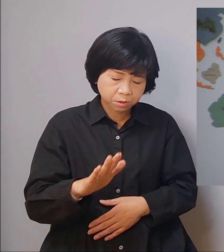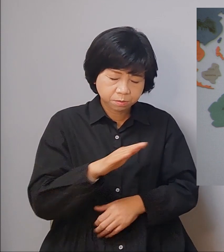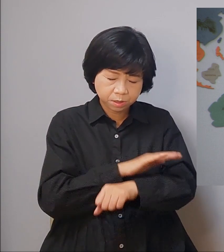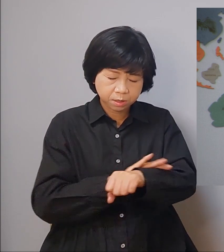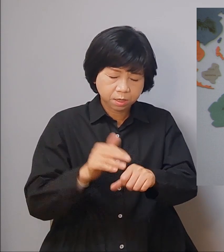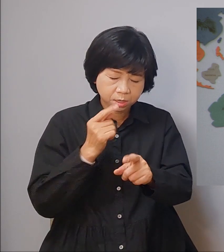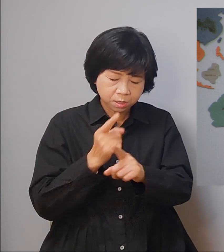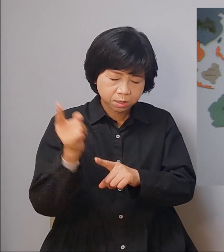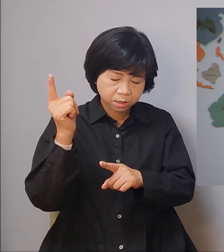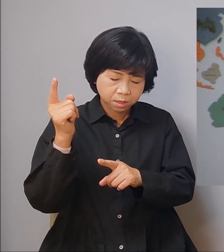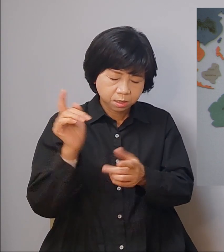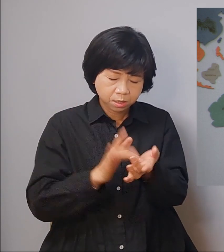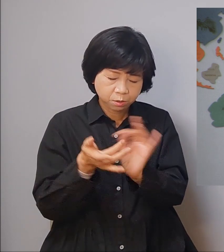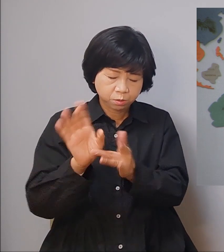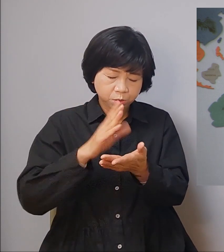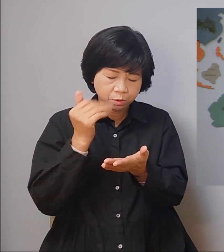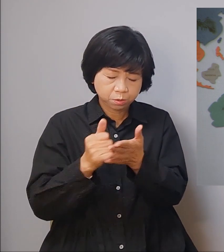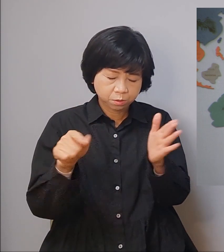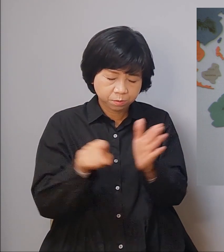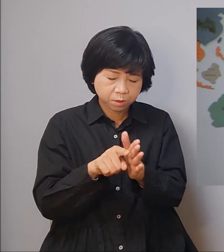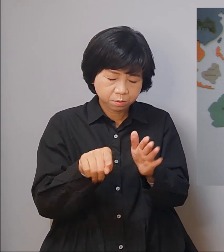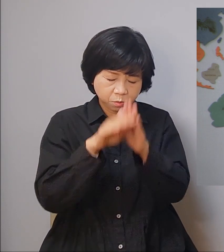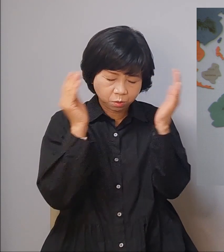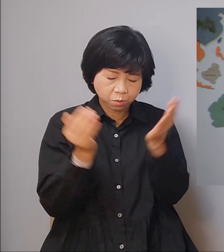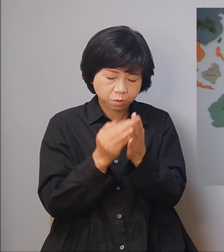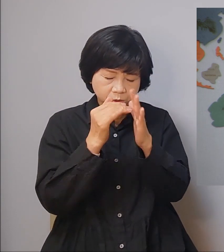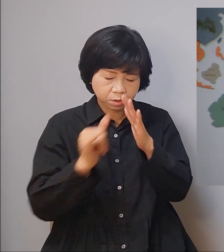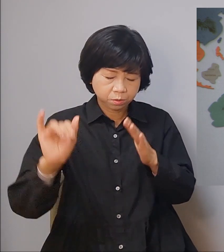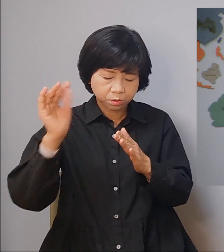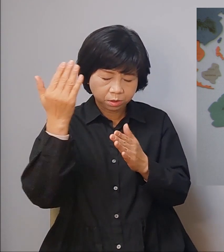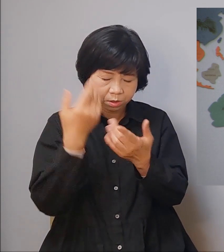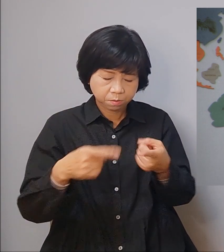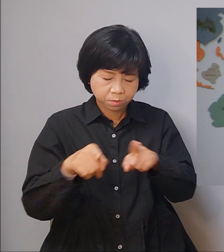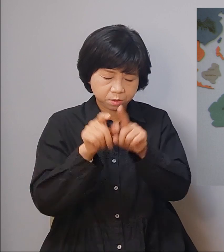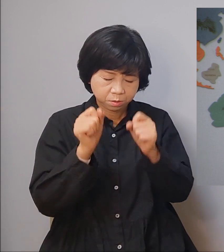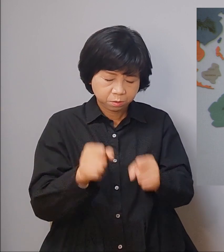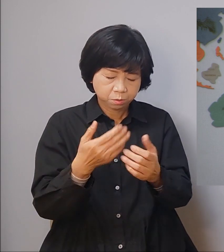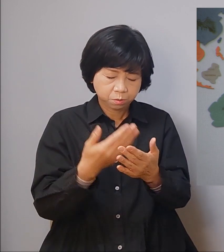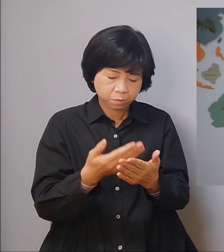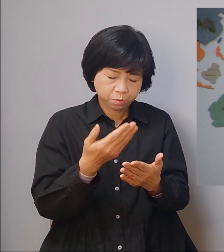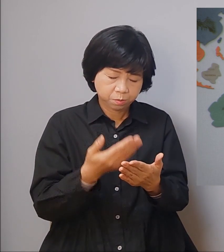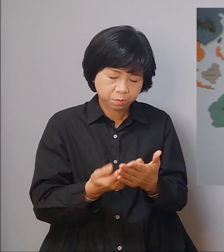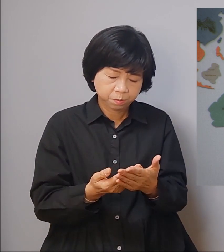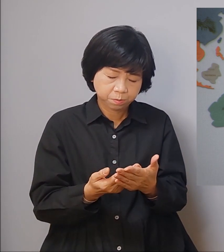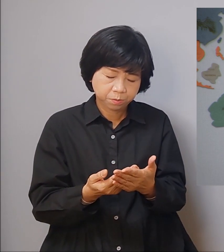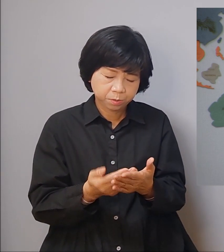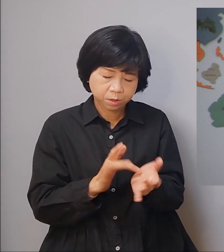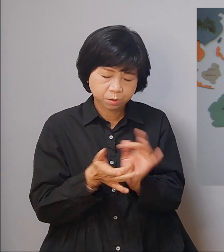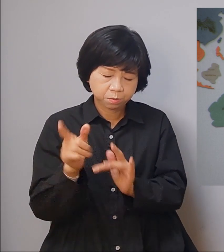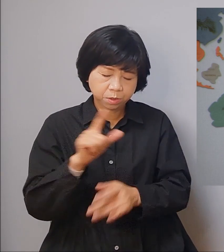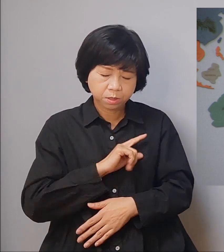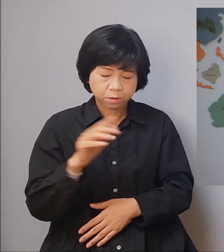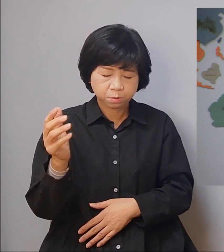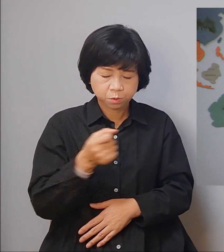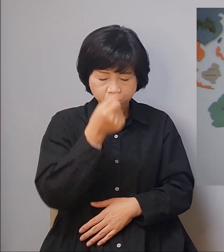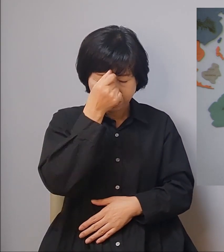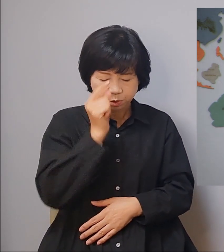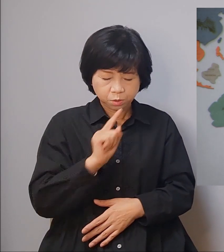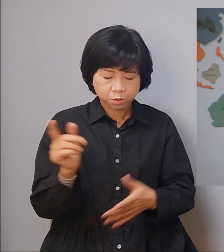이겨낼 수 있도록 예수 그리스도를 믿는 온 가족들에게 하나님 함께하여 주시옵소서. 예수님의